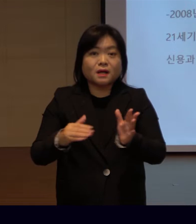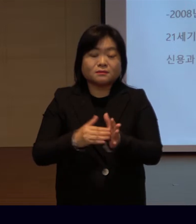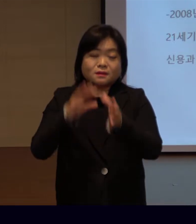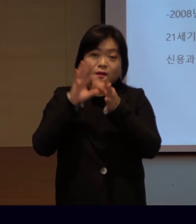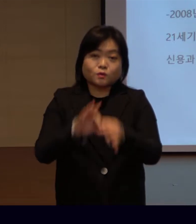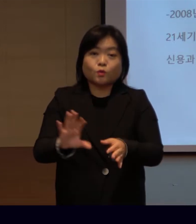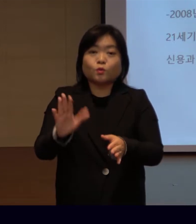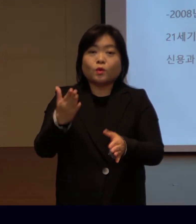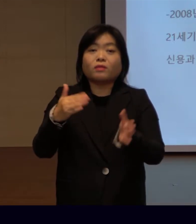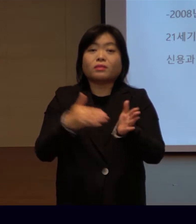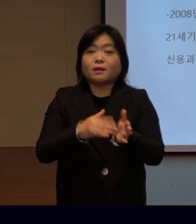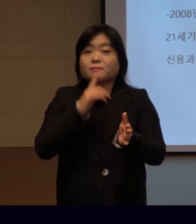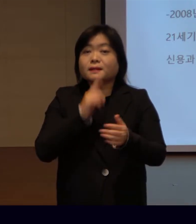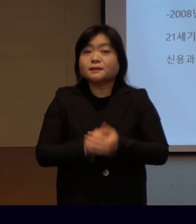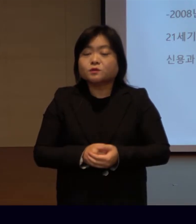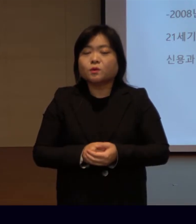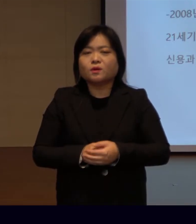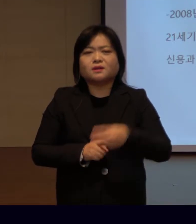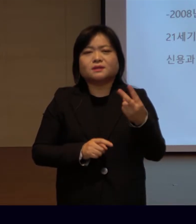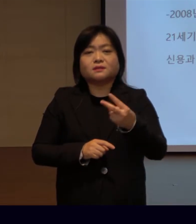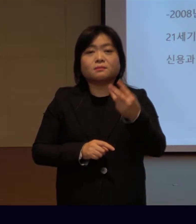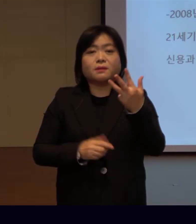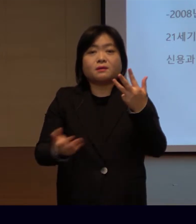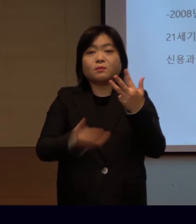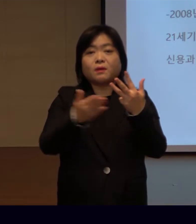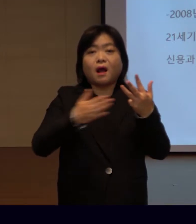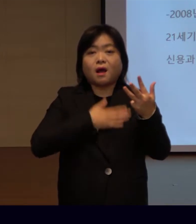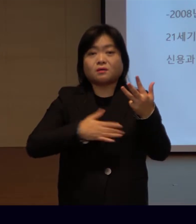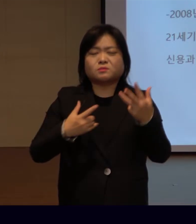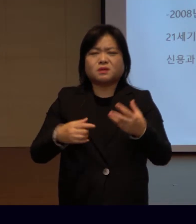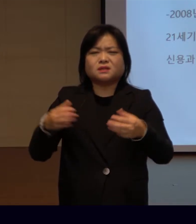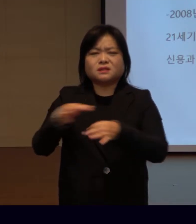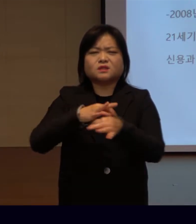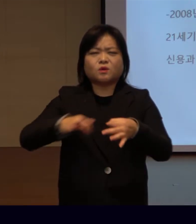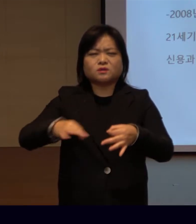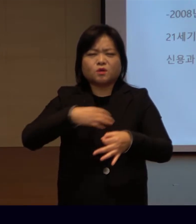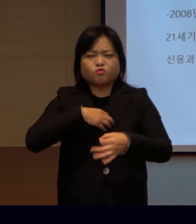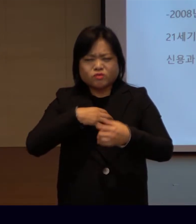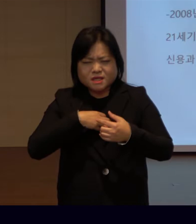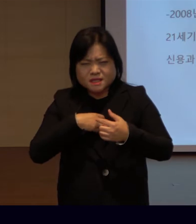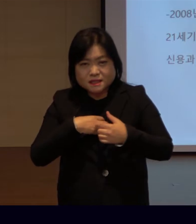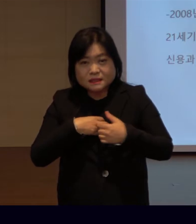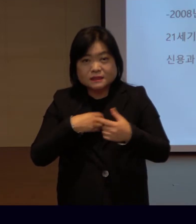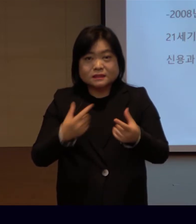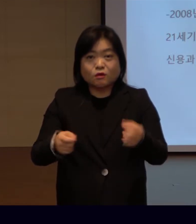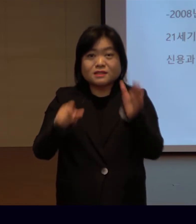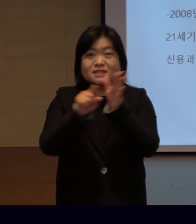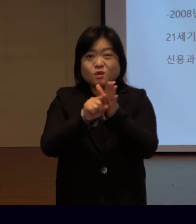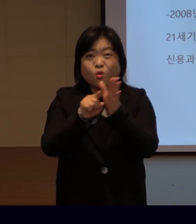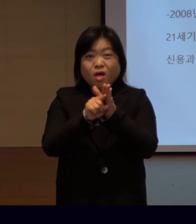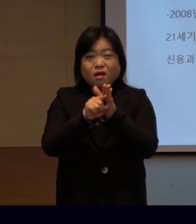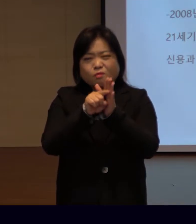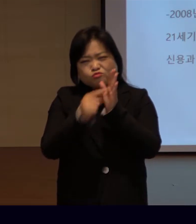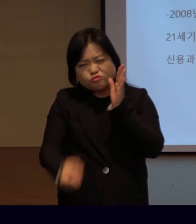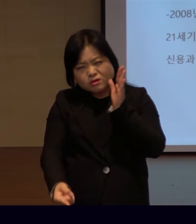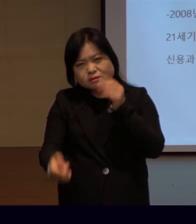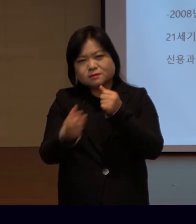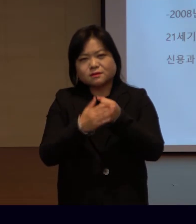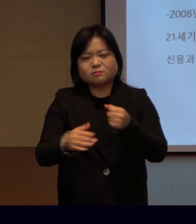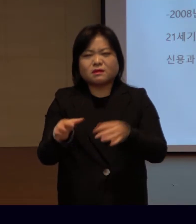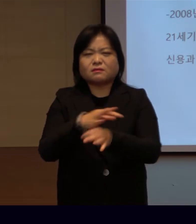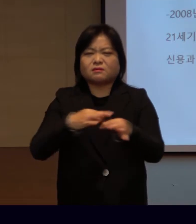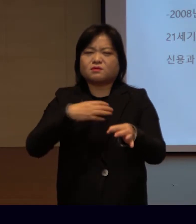얘기겠죠. 2008년에 여러분들도 잘 알다시피 경제 위기는 어떻게 보면 그런 신뢰가 확 무너진 결과가